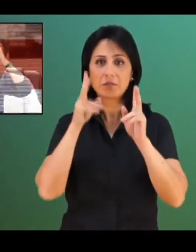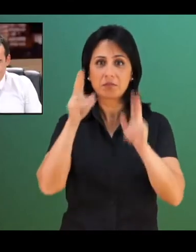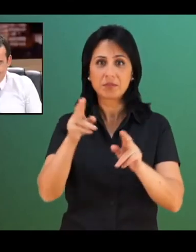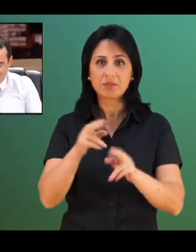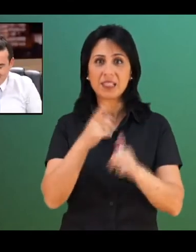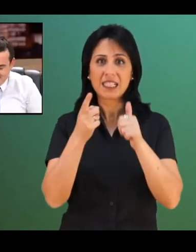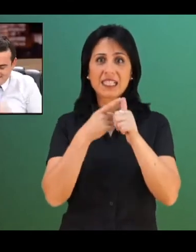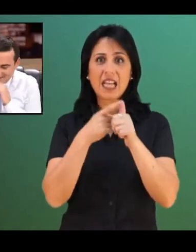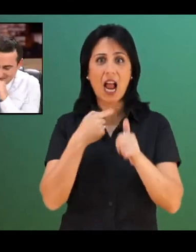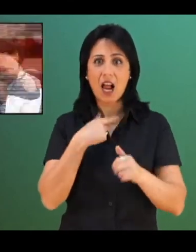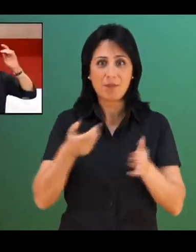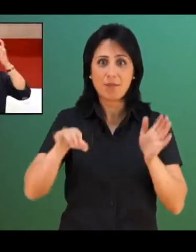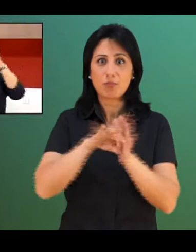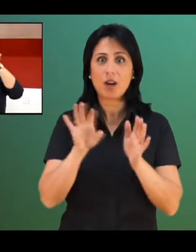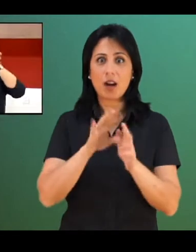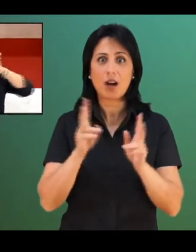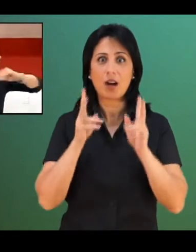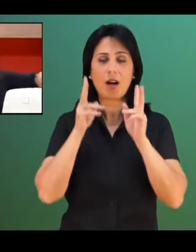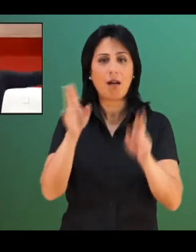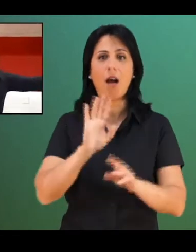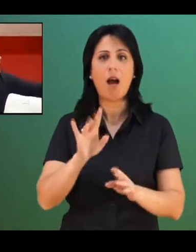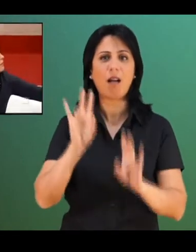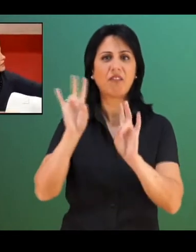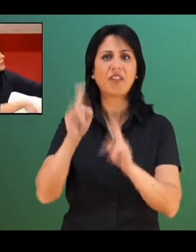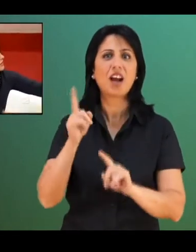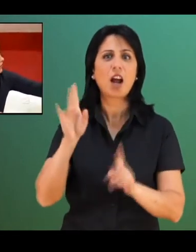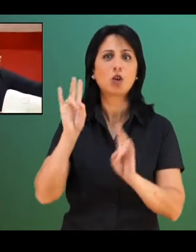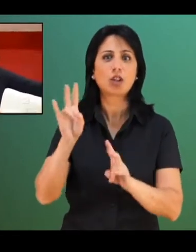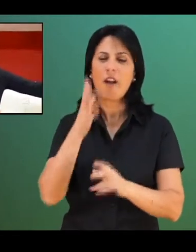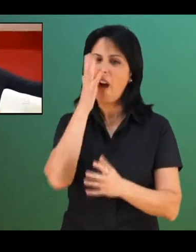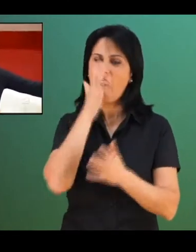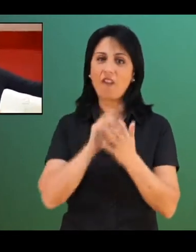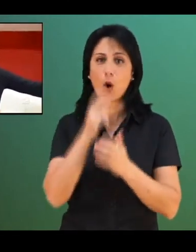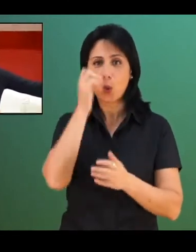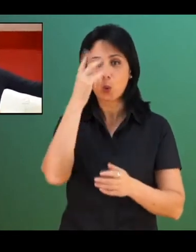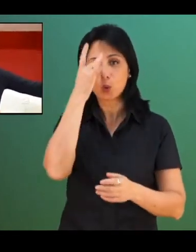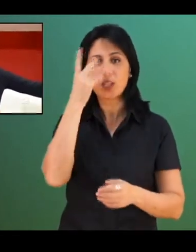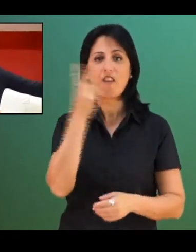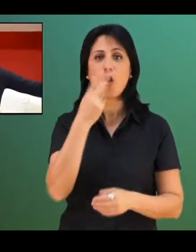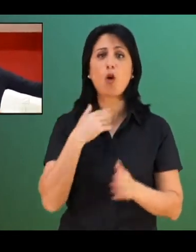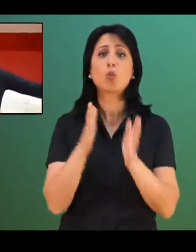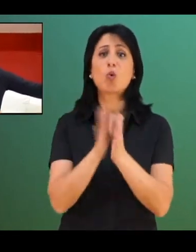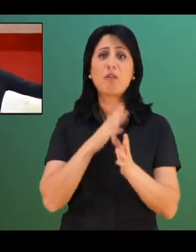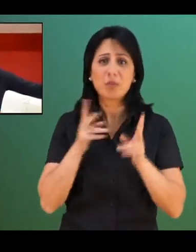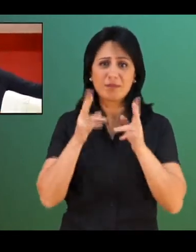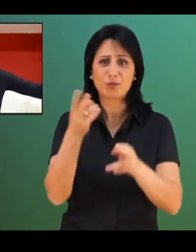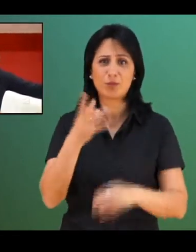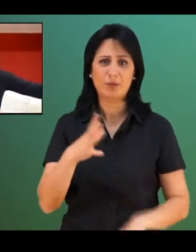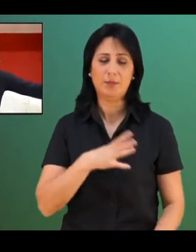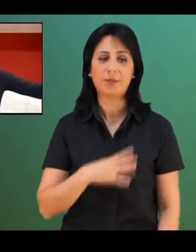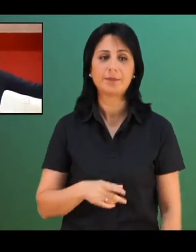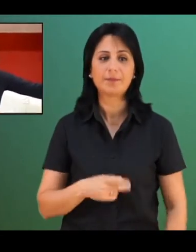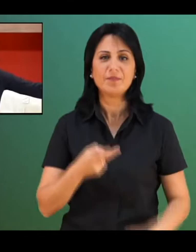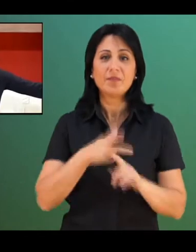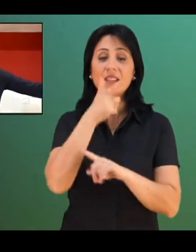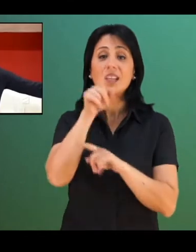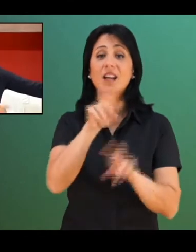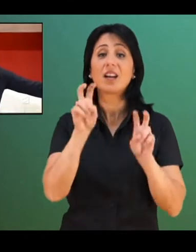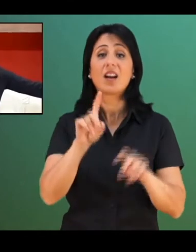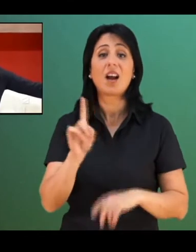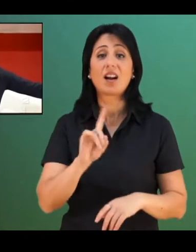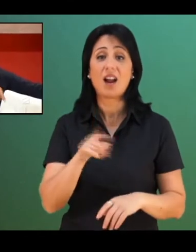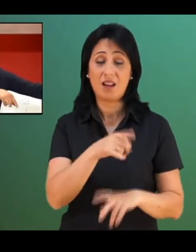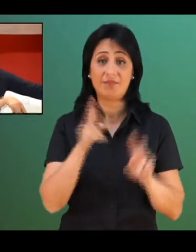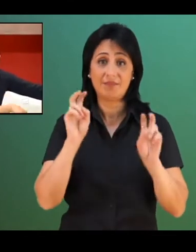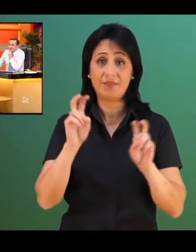ვისთხო რუსთავი რო ვთხო გამოჭერი რაღაცა კადრი მაგრამ ამ კადრს ისე დაქვია? დაქვია. მე ვანო თარხნიშვილი გადავარჩინე. იმიტომ რომ